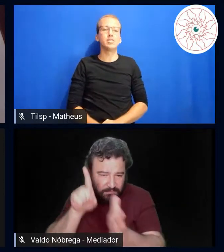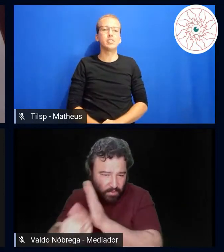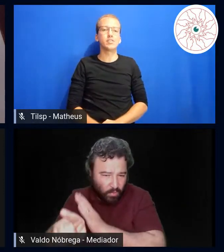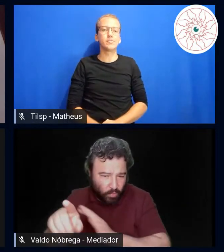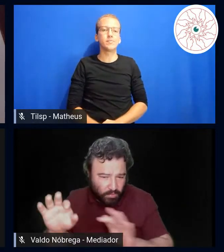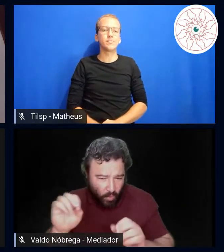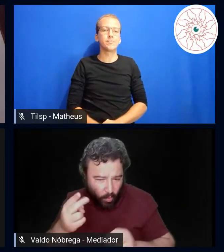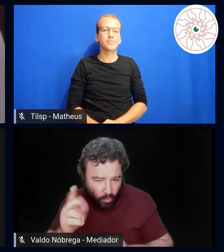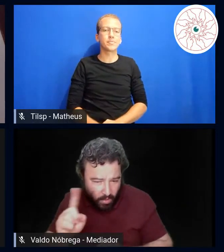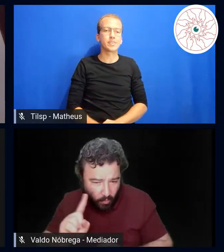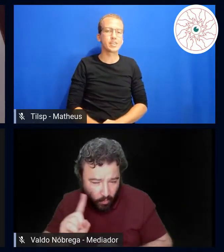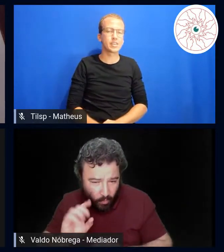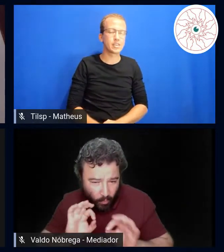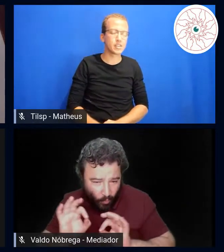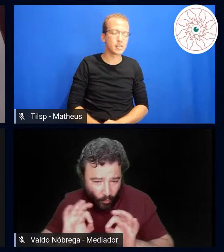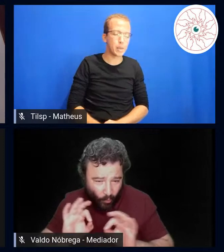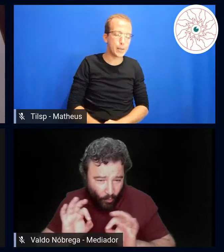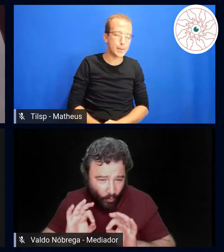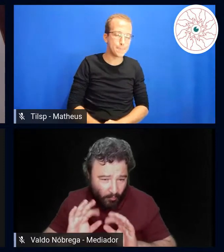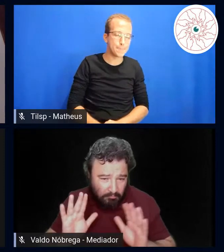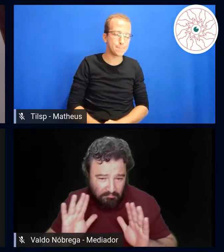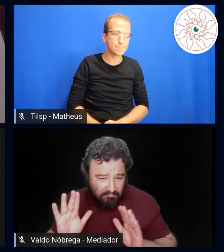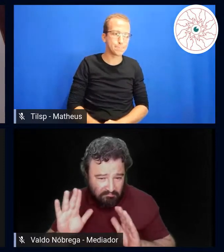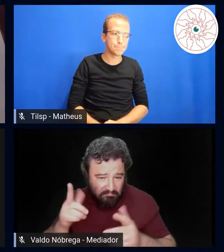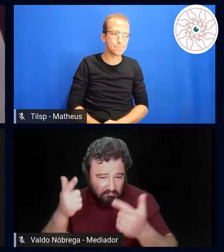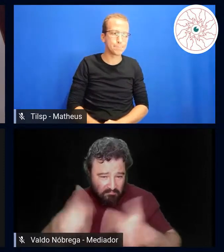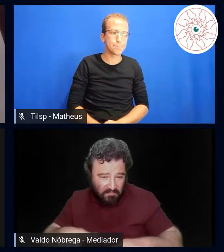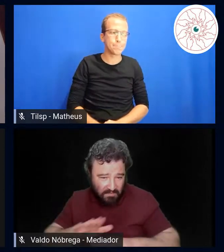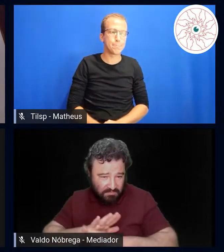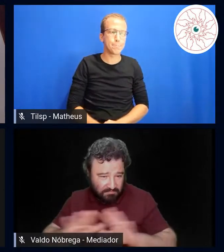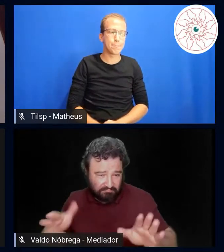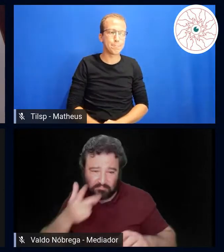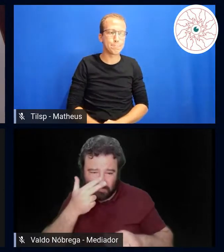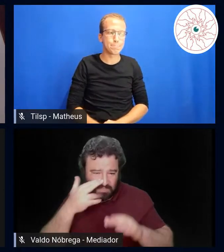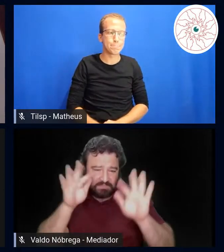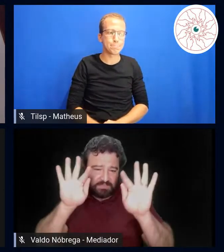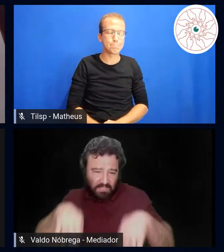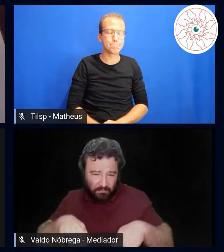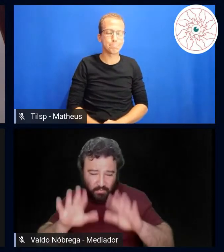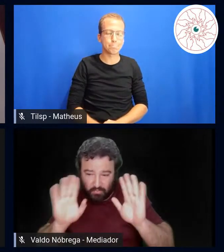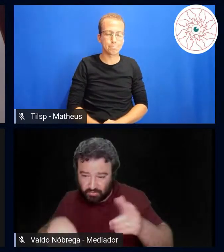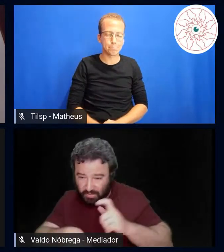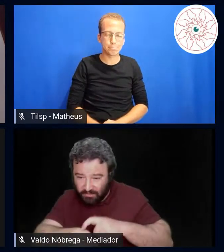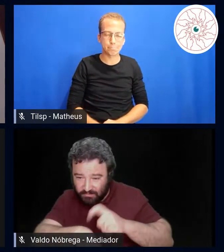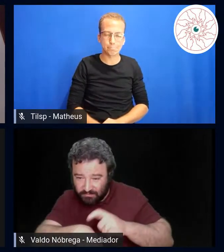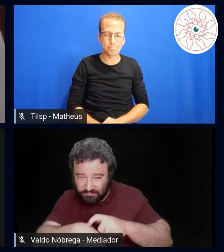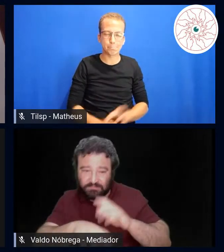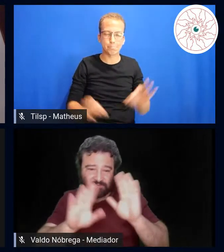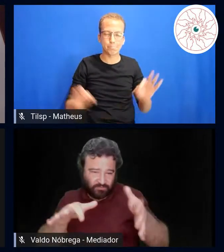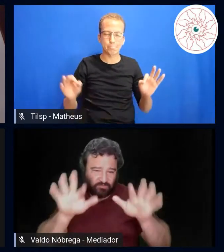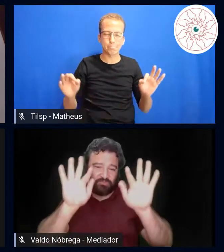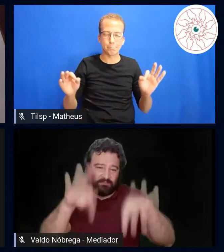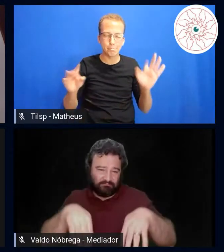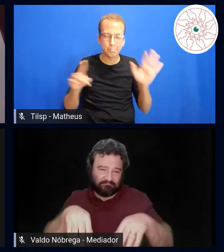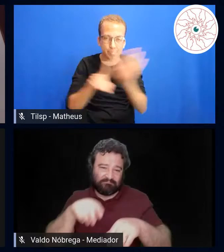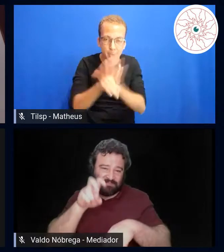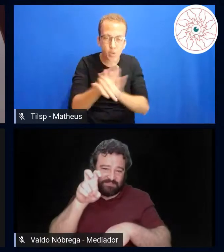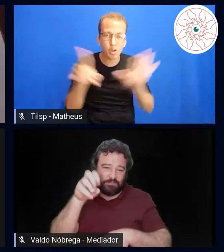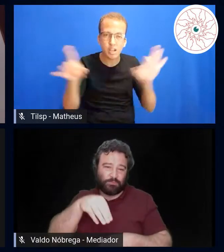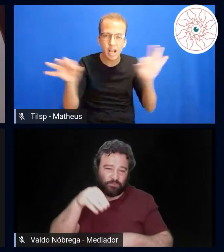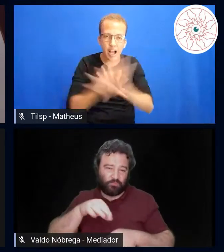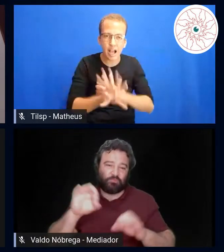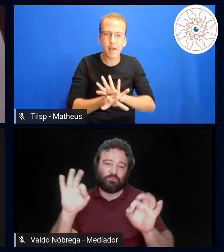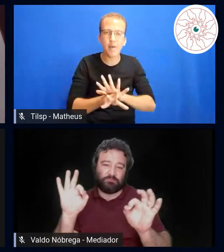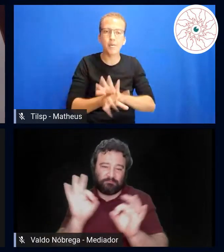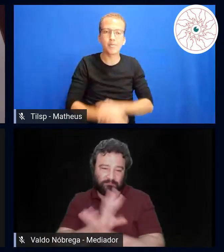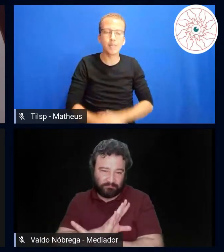OK. Eh, temos mais uma pergunta? Não, acredito que não temos mais perguntas. Acho, acho que findamos